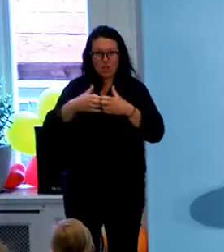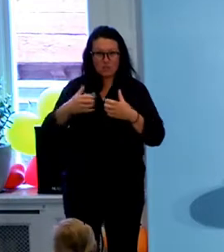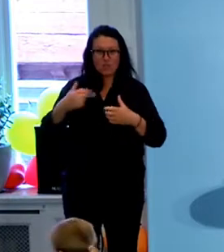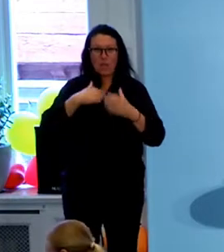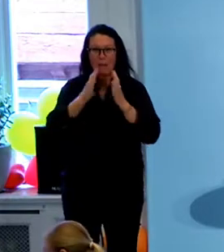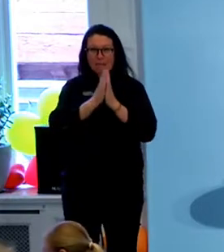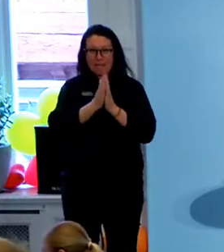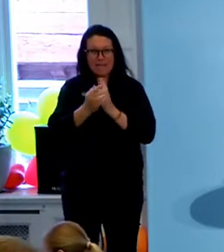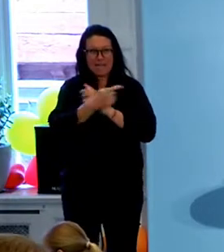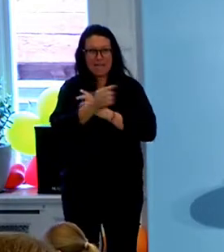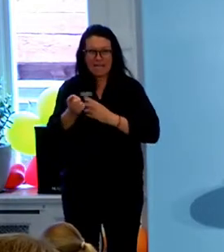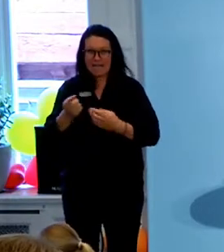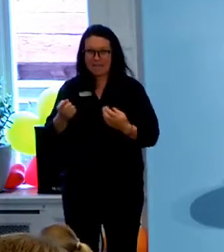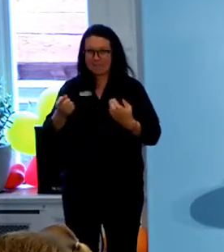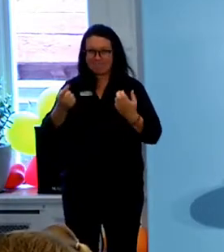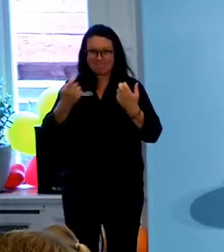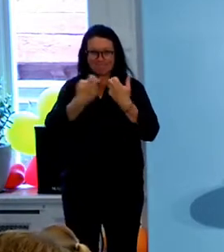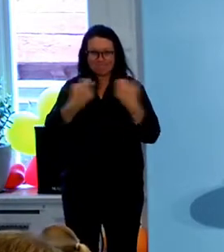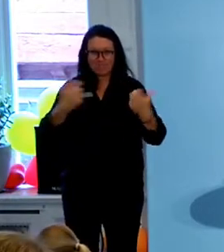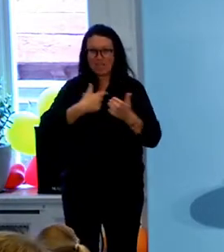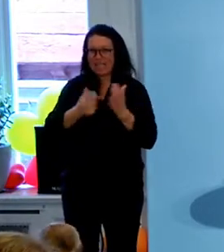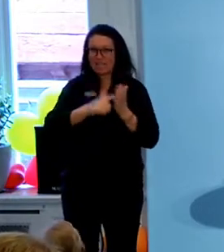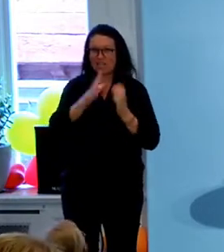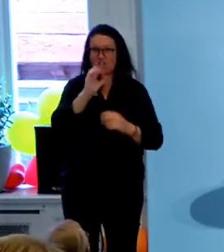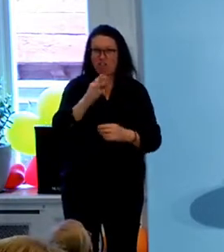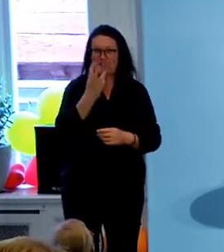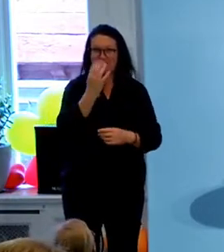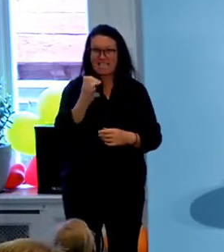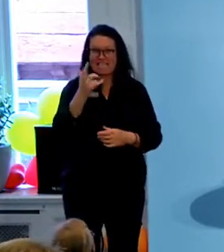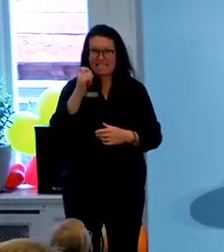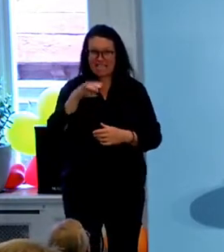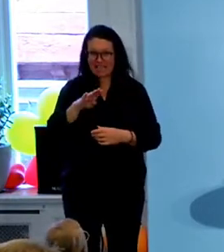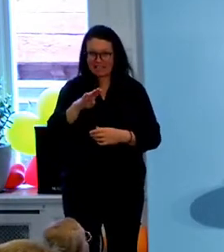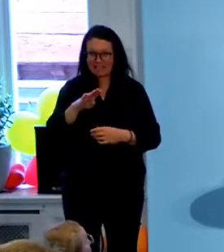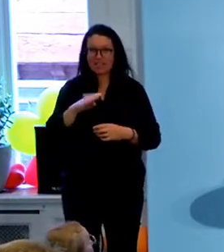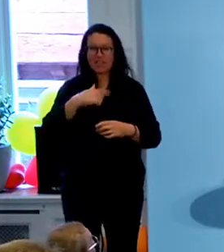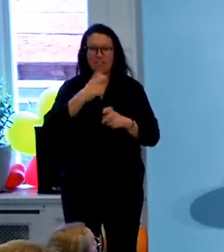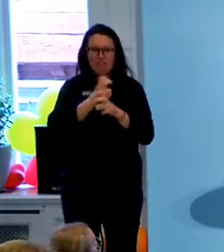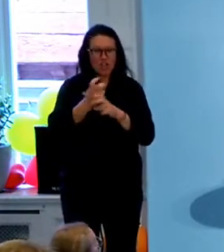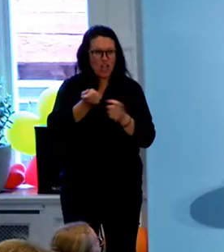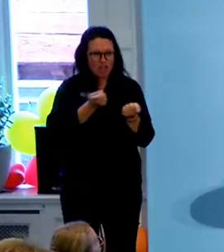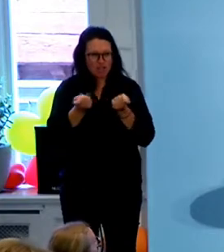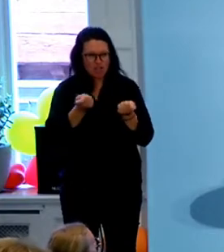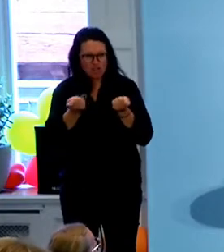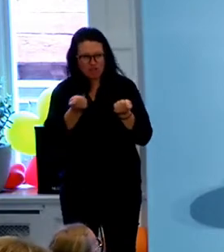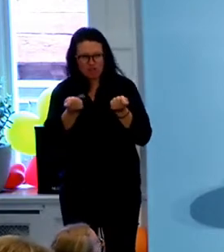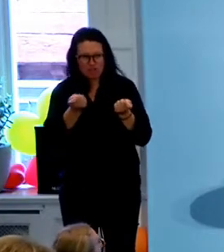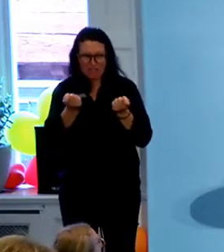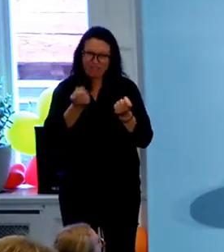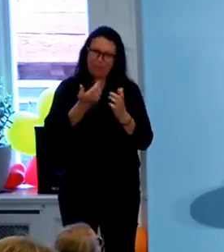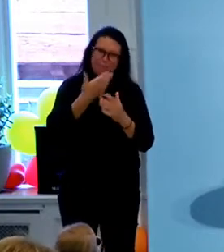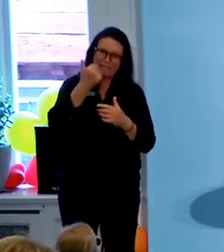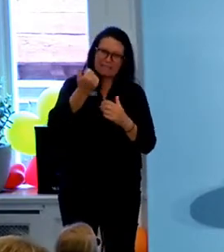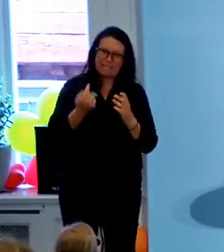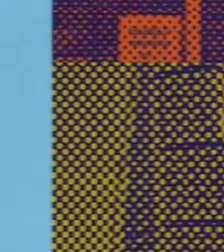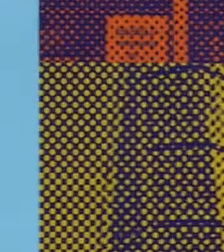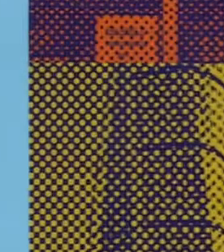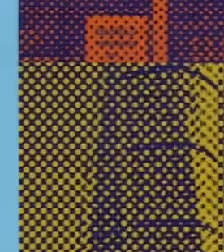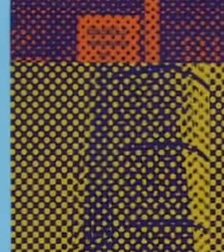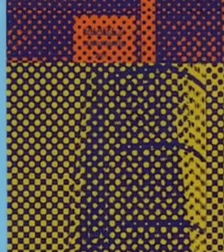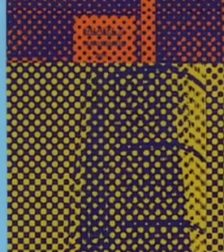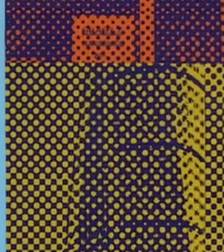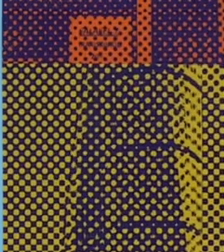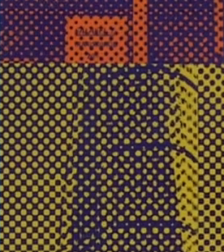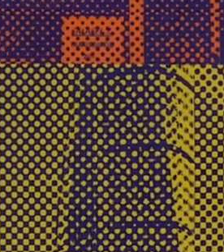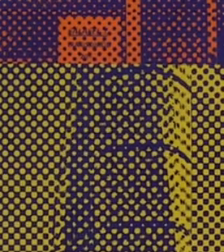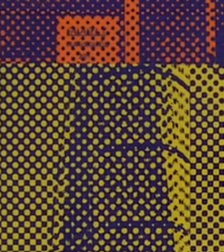er nu. Jag heter Jan Wifstrand och jag ska försöka styra upp det här efter bästa förmåga.